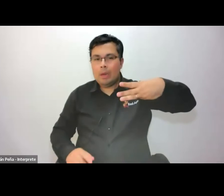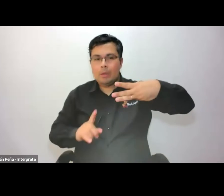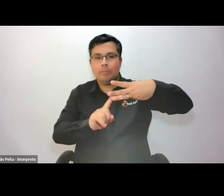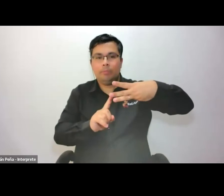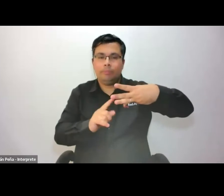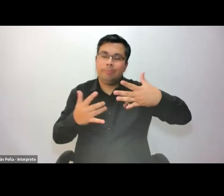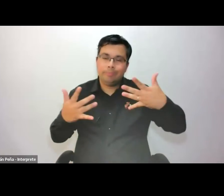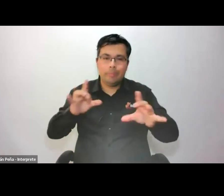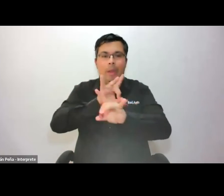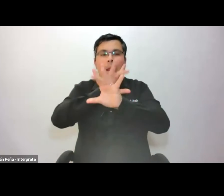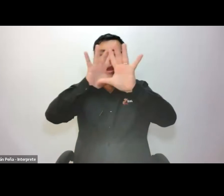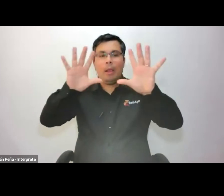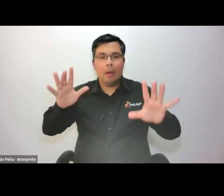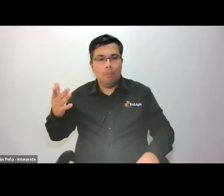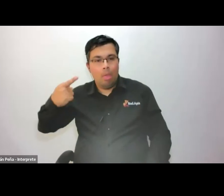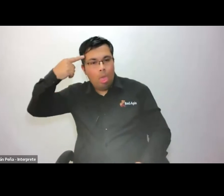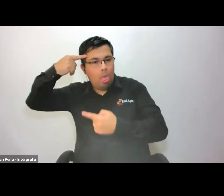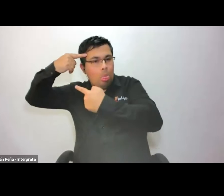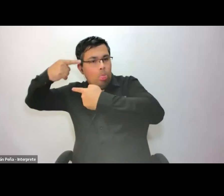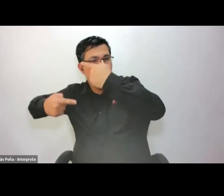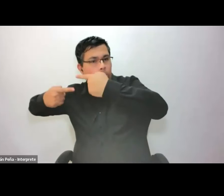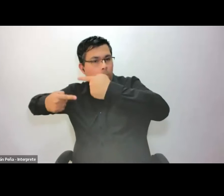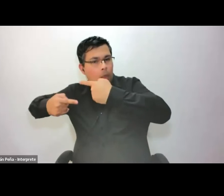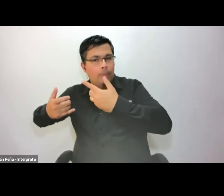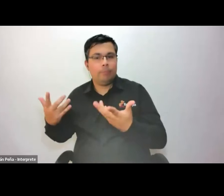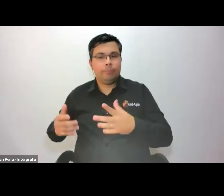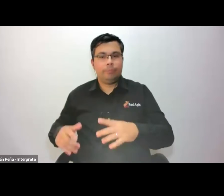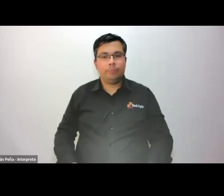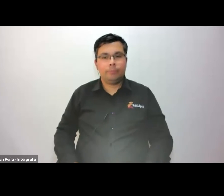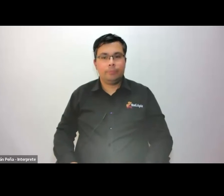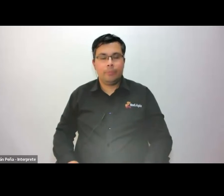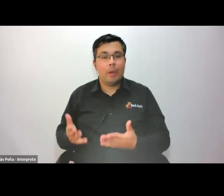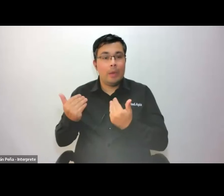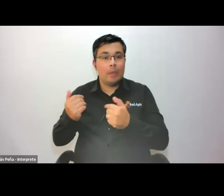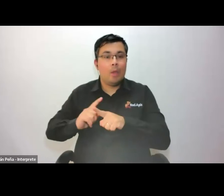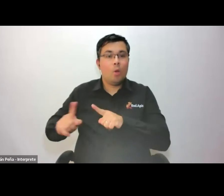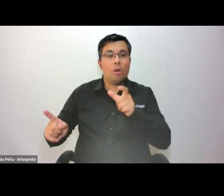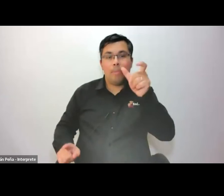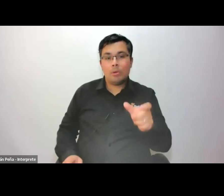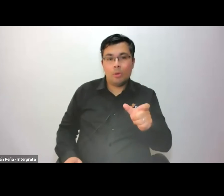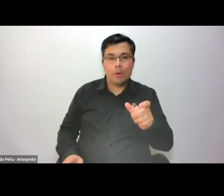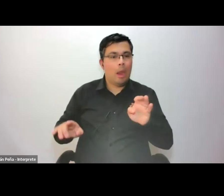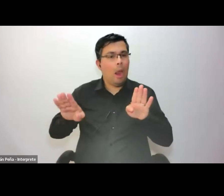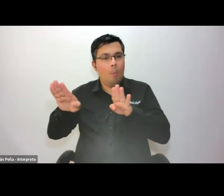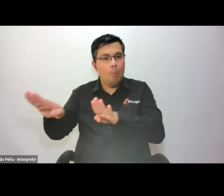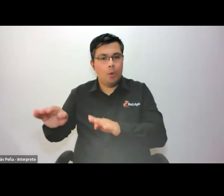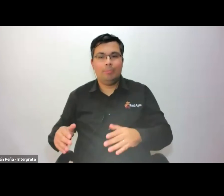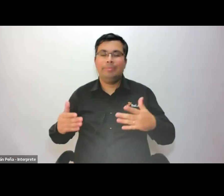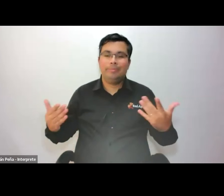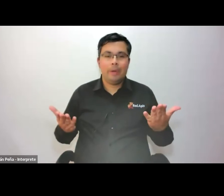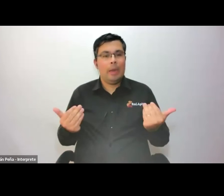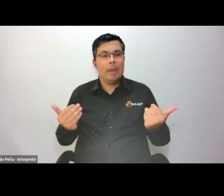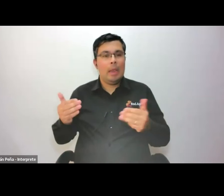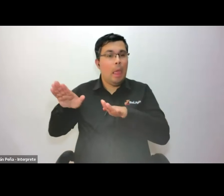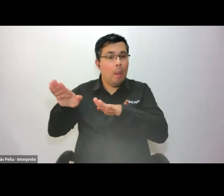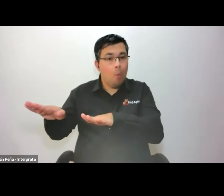hay una afectación intelectual que se manifiesta en una mayor dependencia. Por lo tanto, las necesidades de apoyo no se